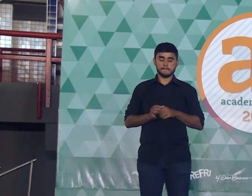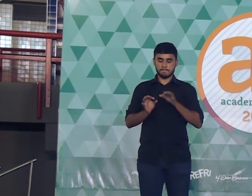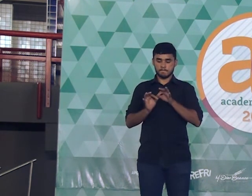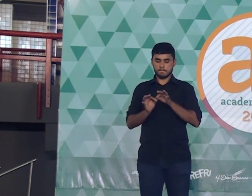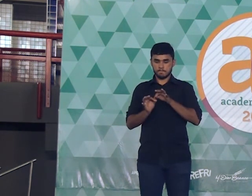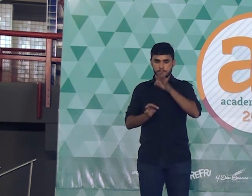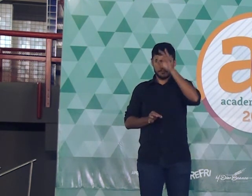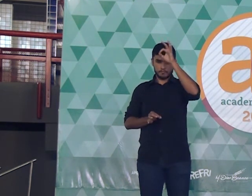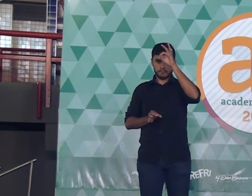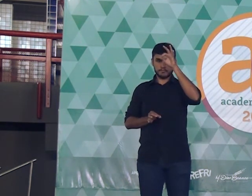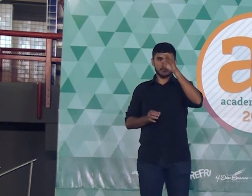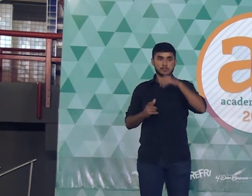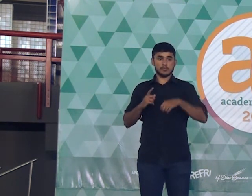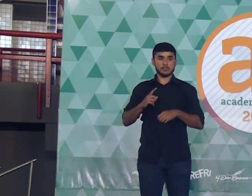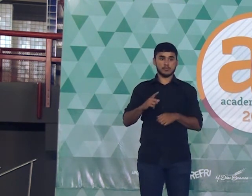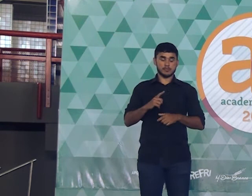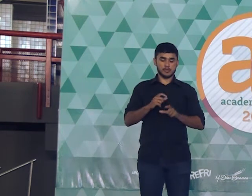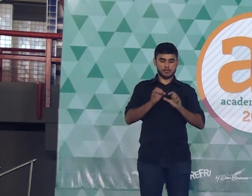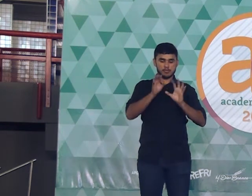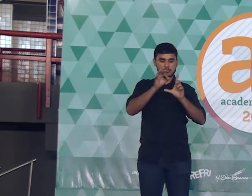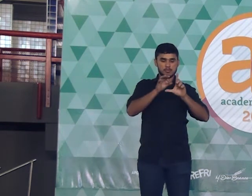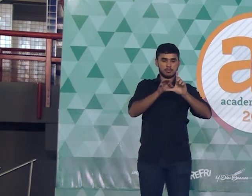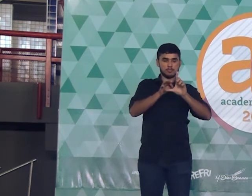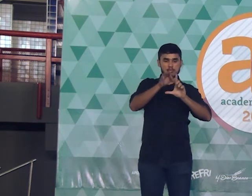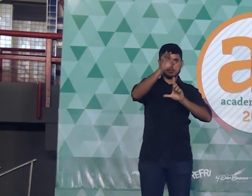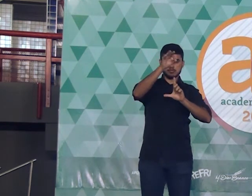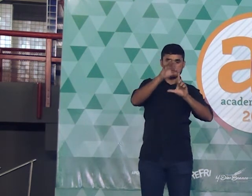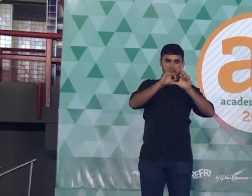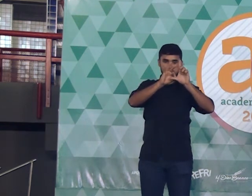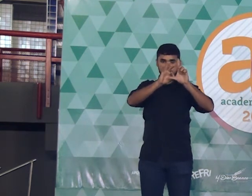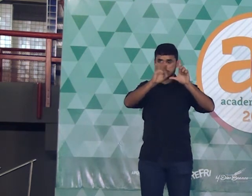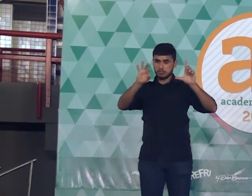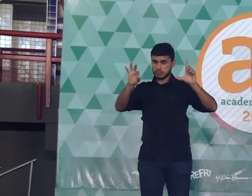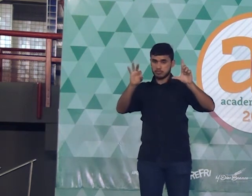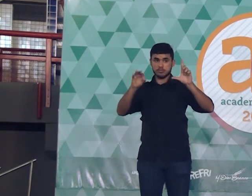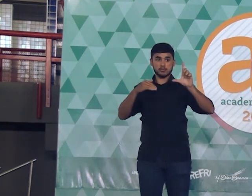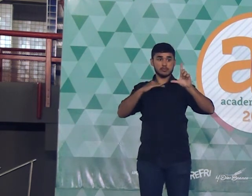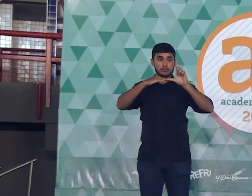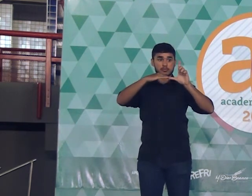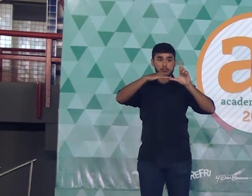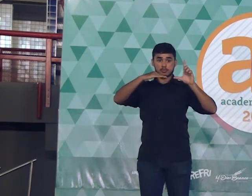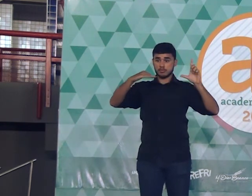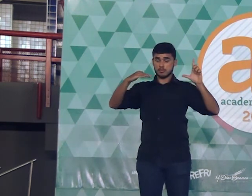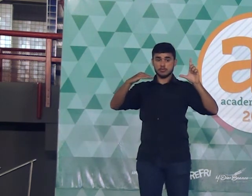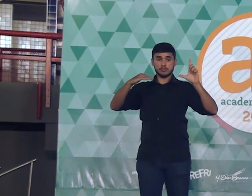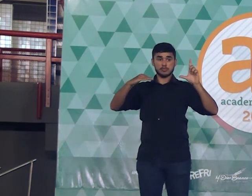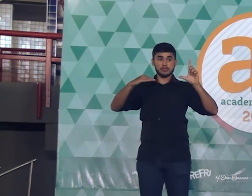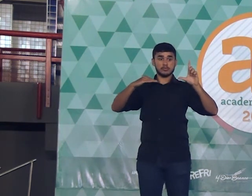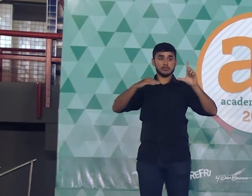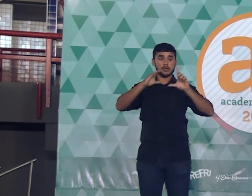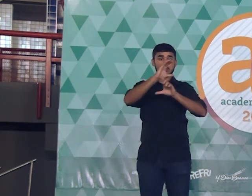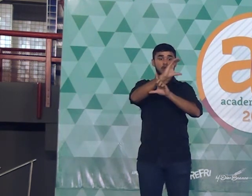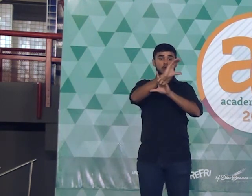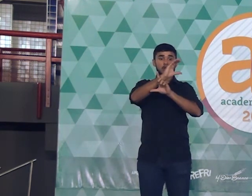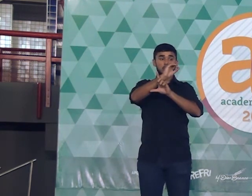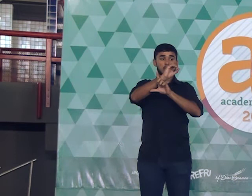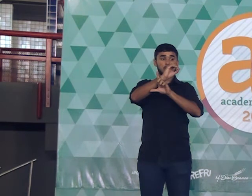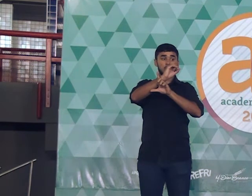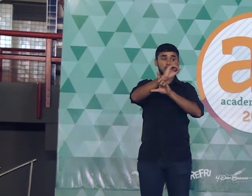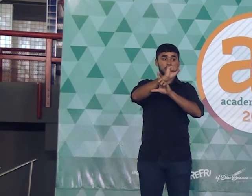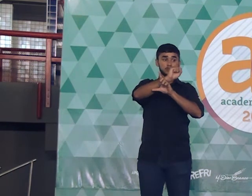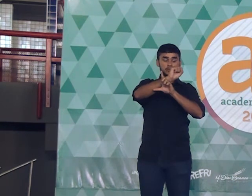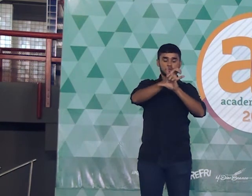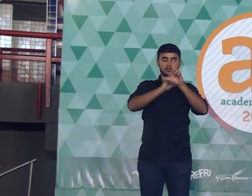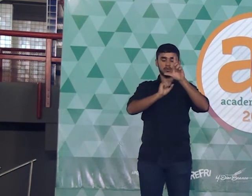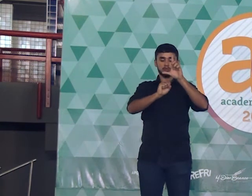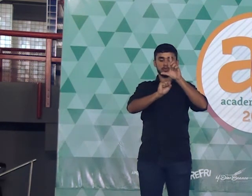componente cosseno, colado cosseno. Aonde eu tiver ele na posição limpa, ele vai ser o seno. Então, a direção x